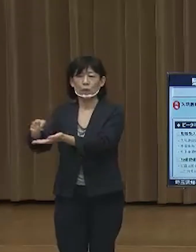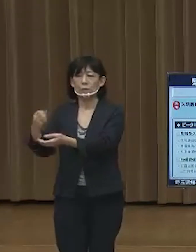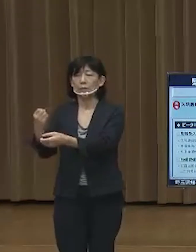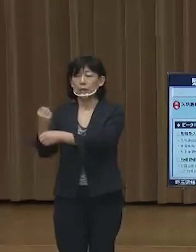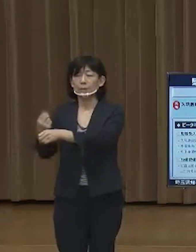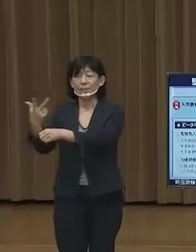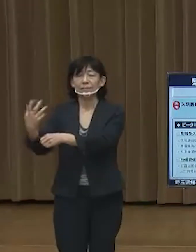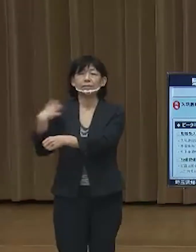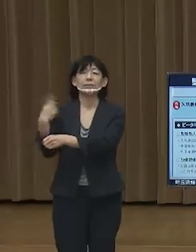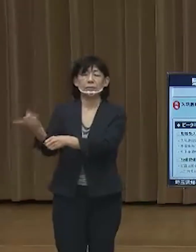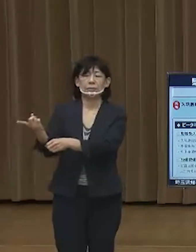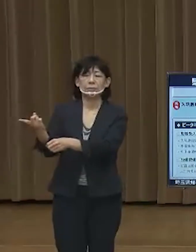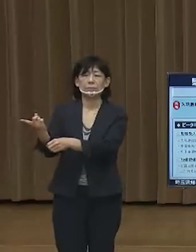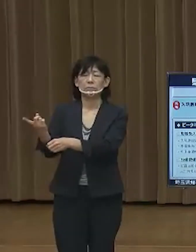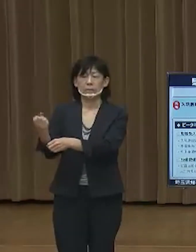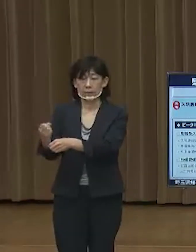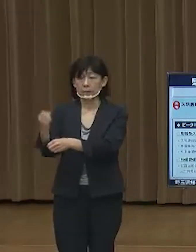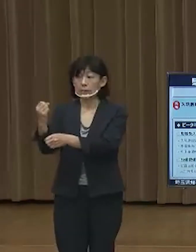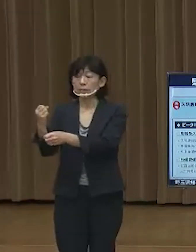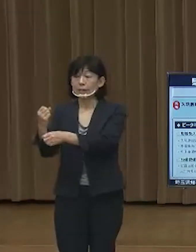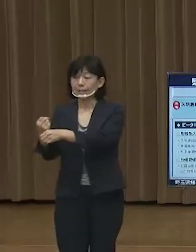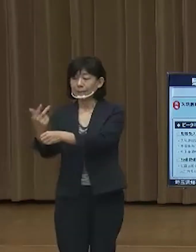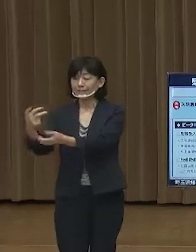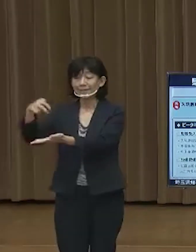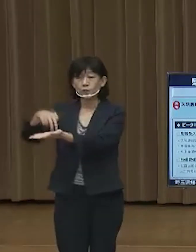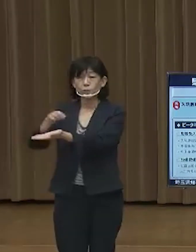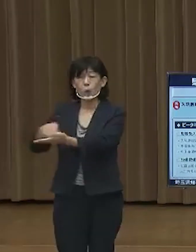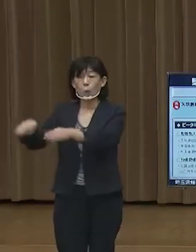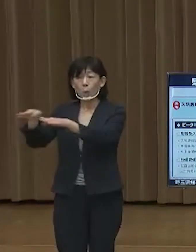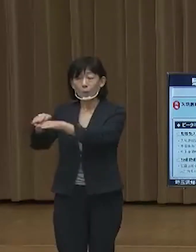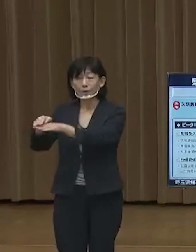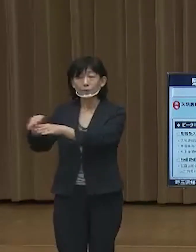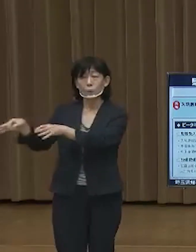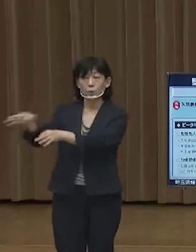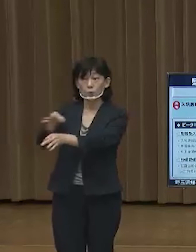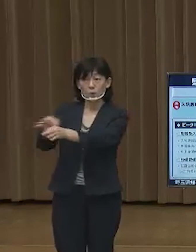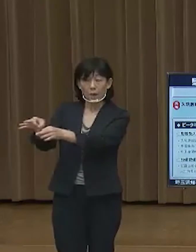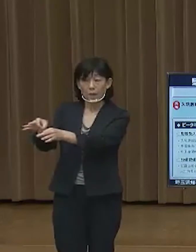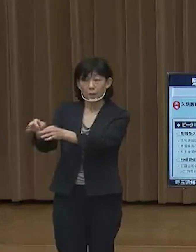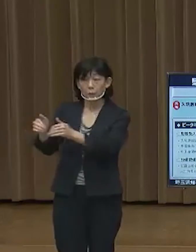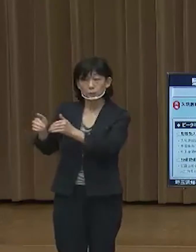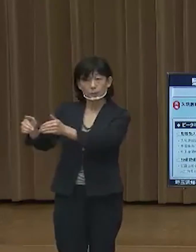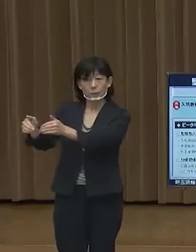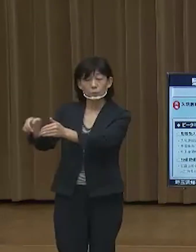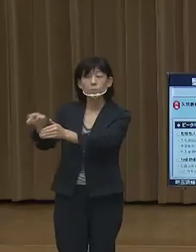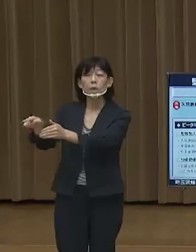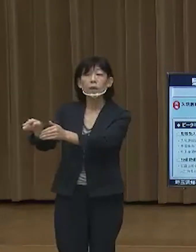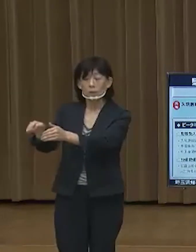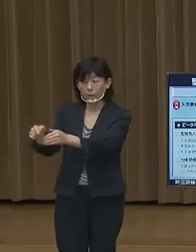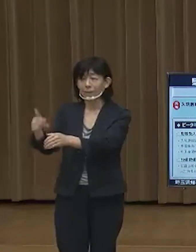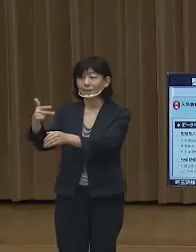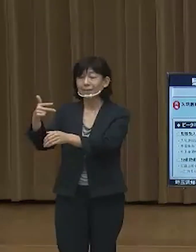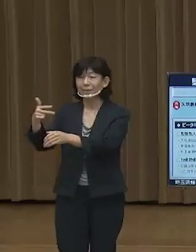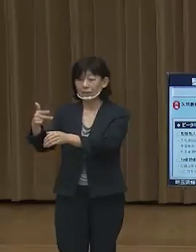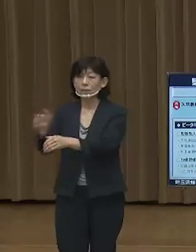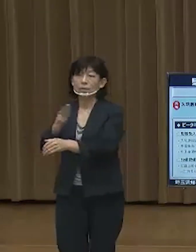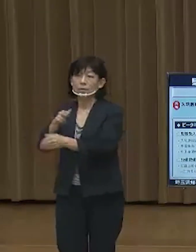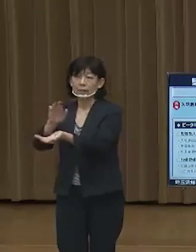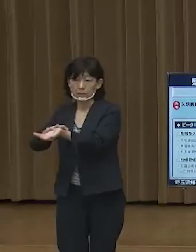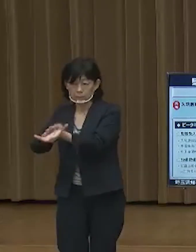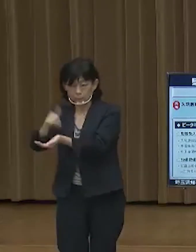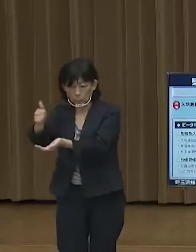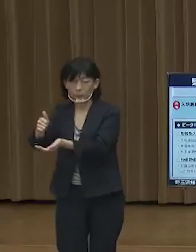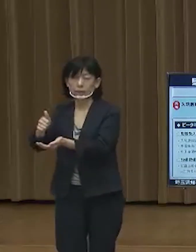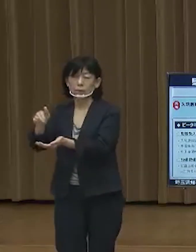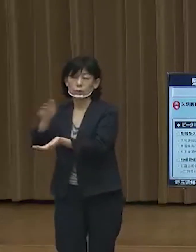ので、私立病院としておやりになるんであれば当然これ運営としては人もいりますので一体としてやらなければいけないので、旧